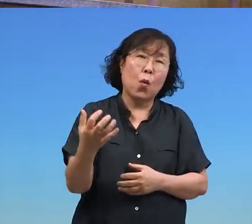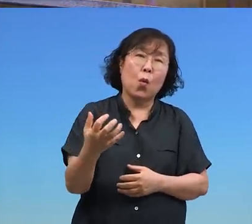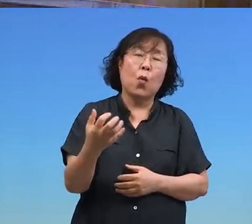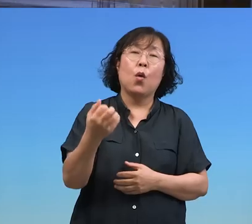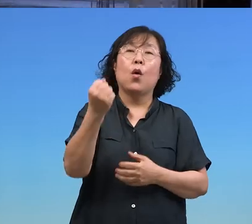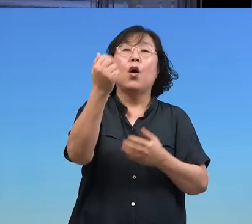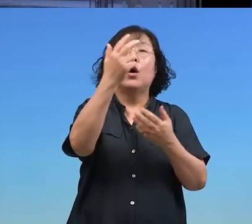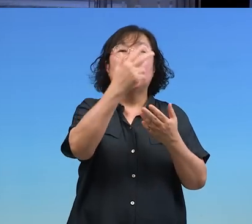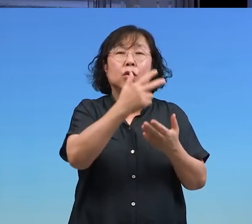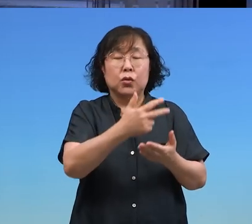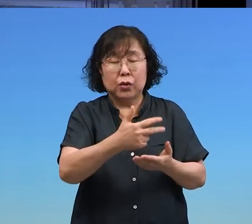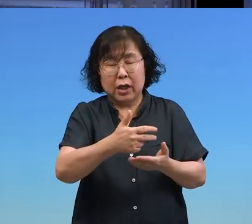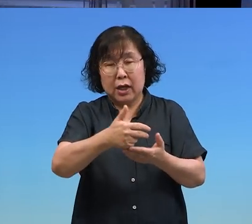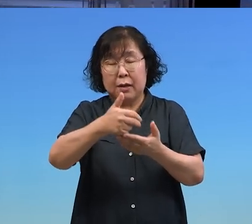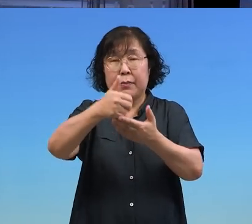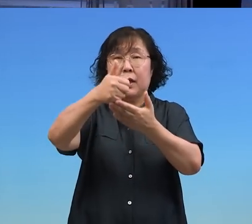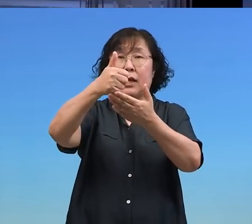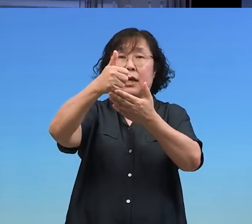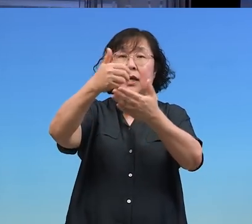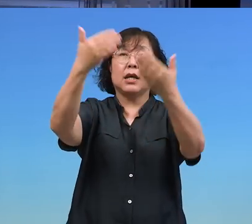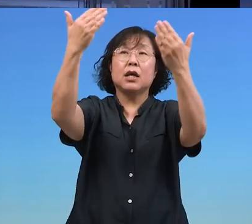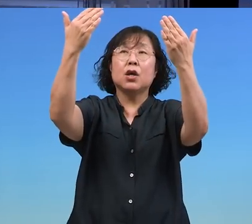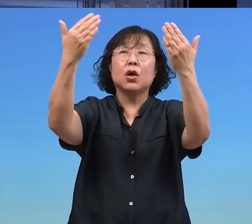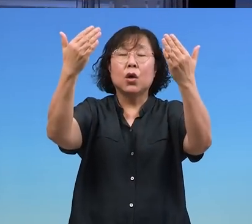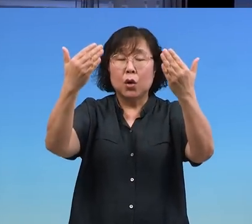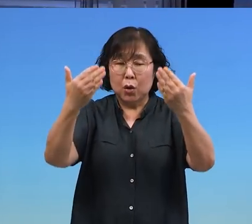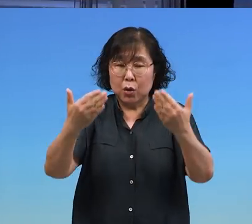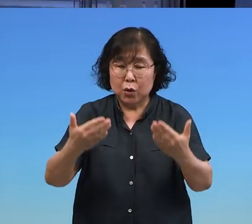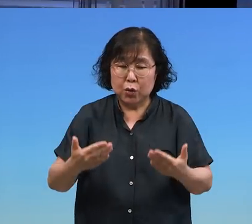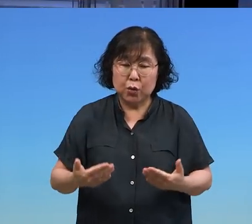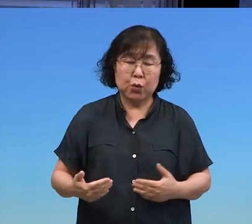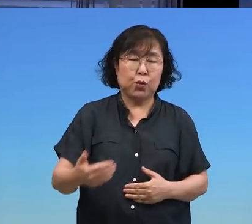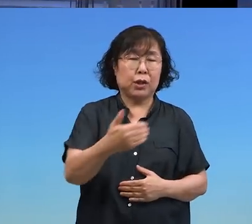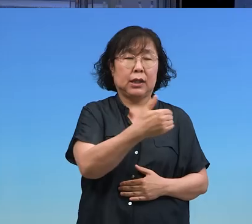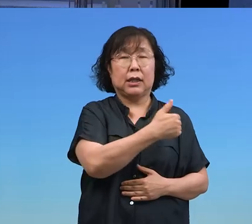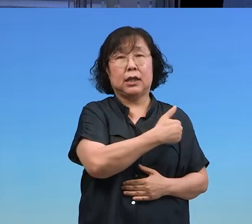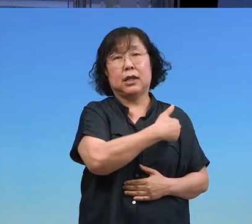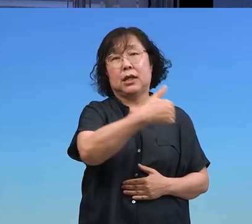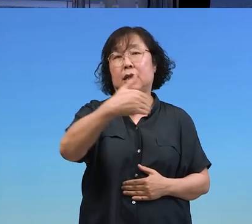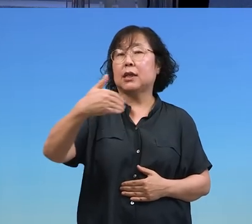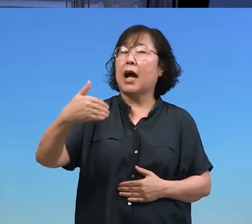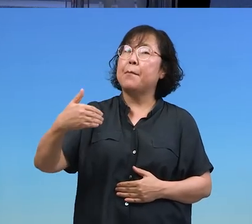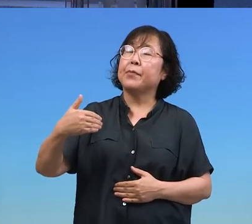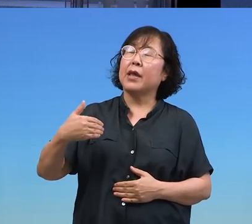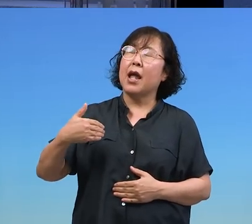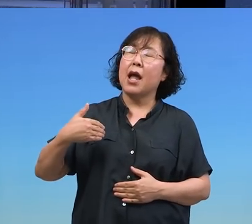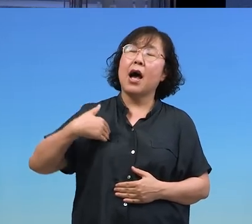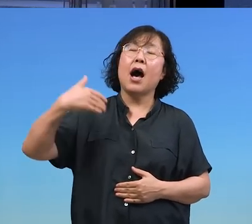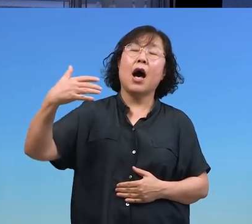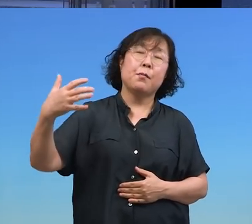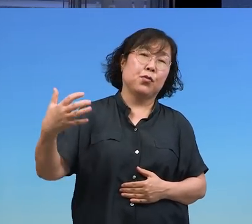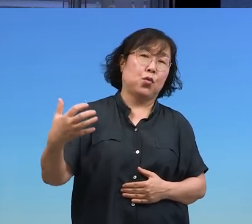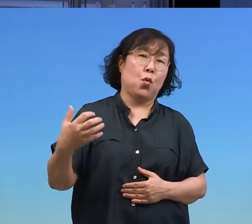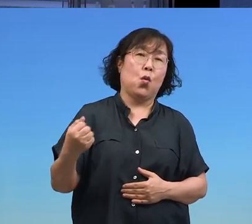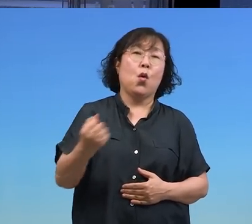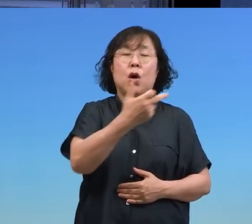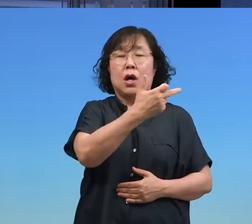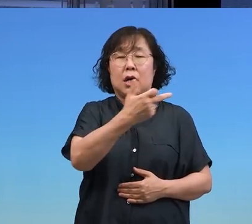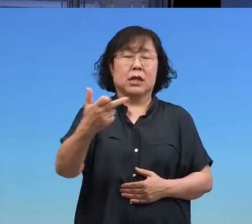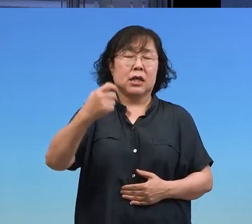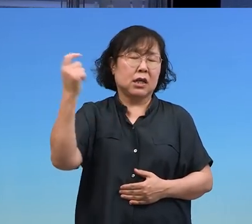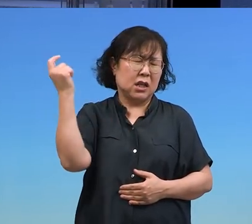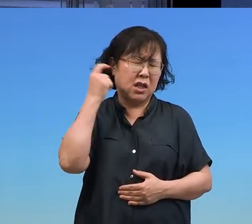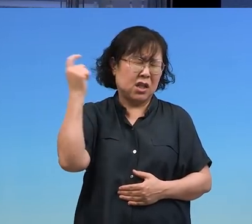나오는 겁니다 주님이 주신 땅으로 주님을 주신 땅으로 이민께